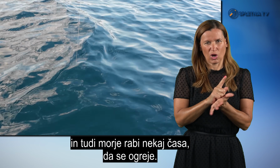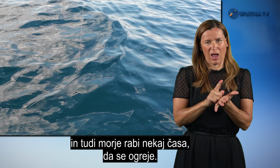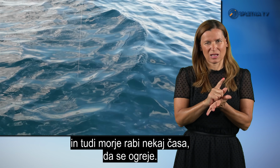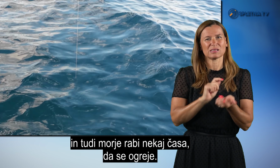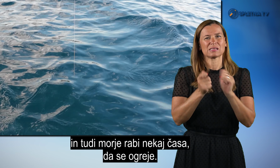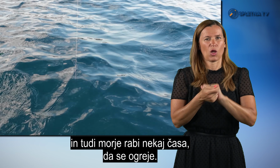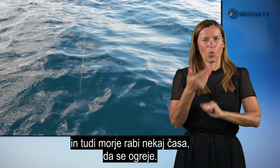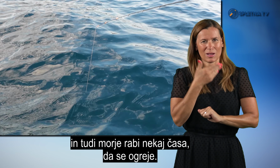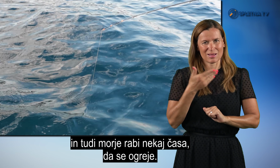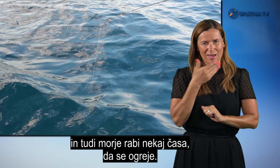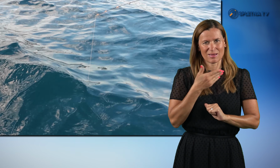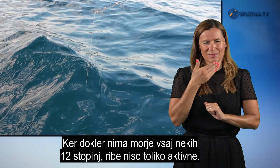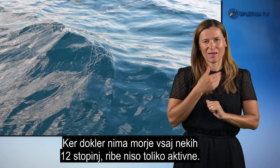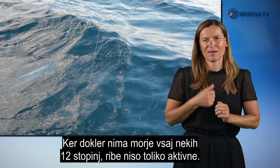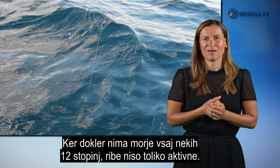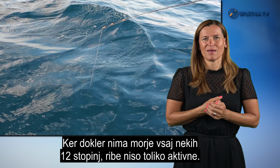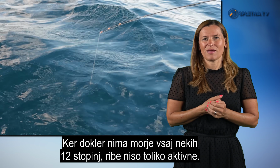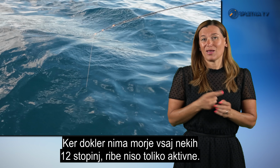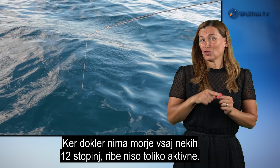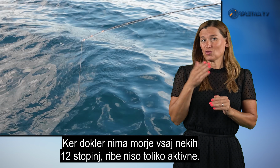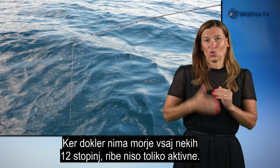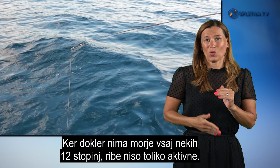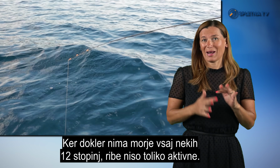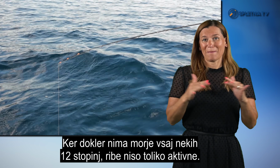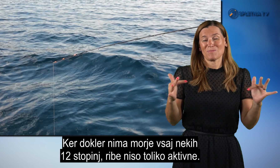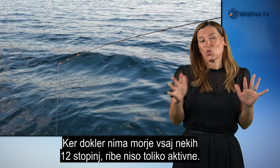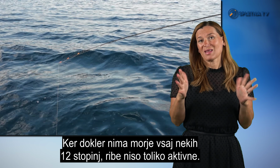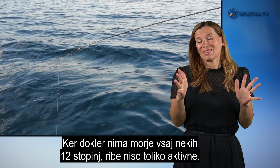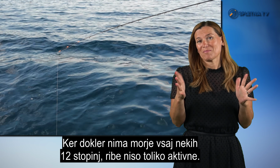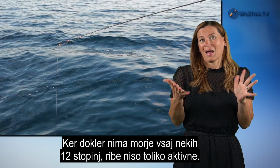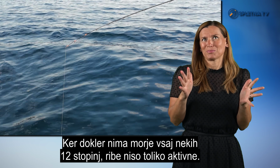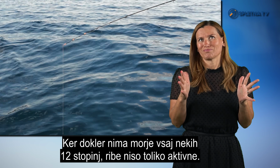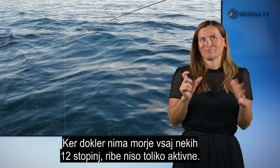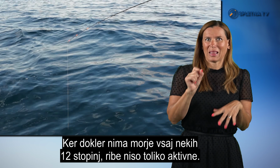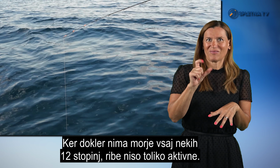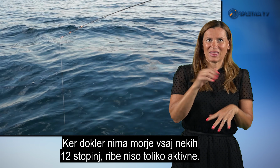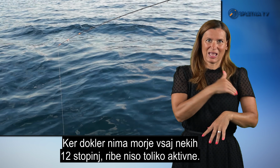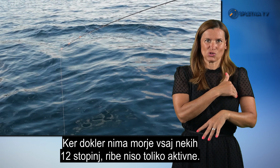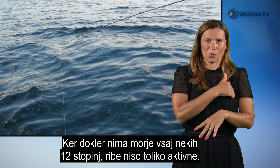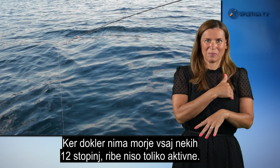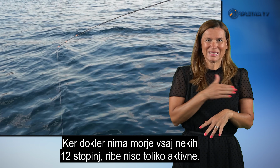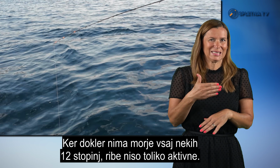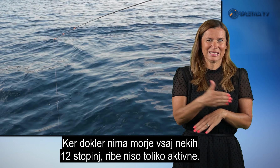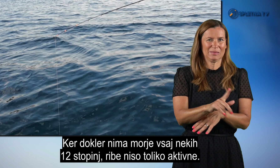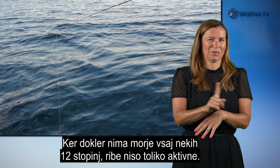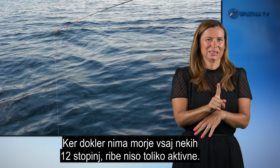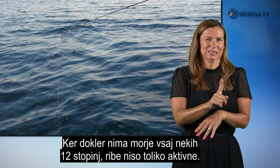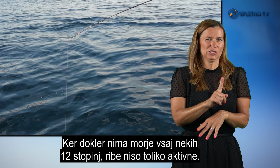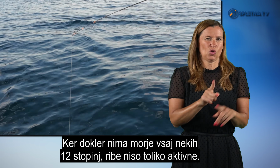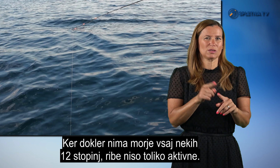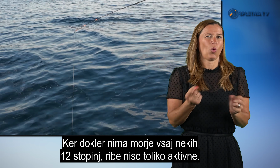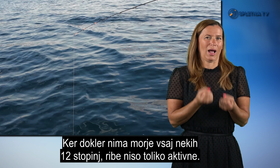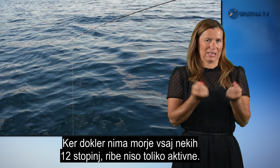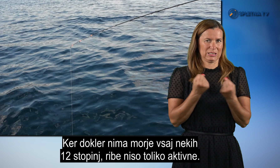se ogreje, ker dokler nima morje vsaj nekih 12 stopinj, ribe niso toliko